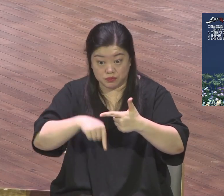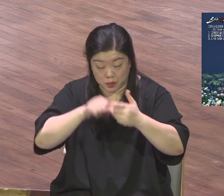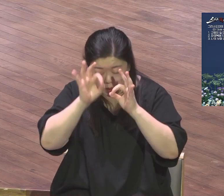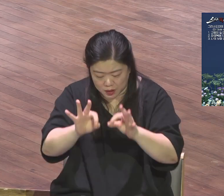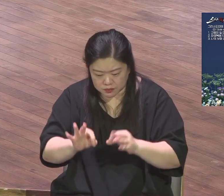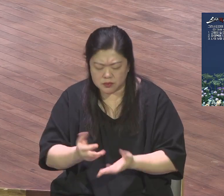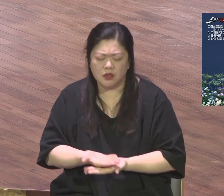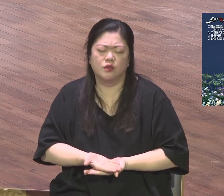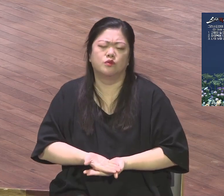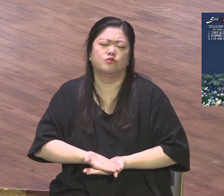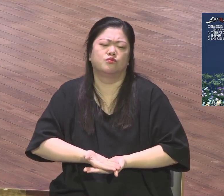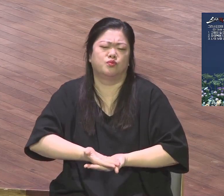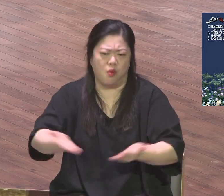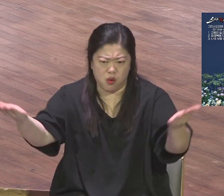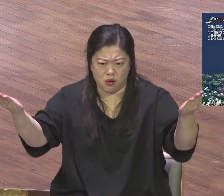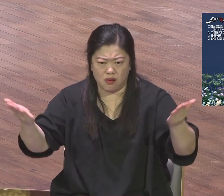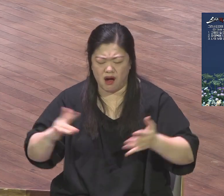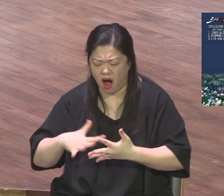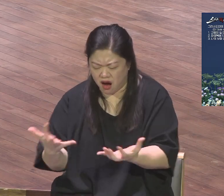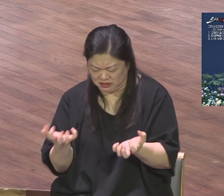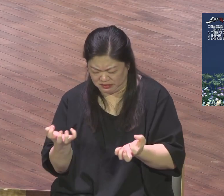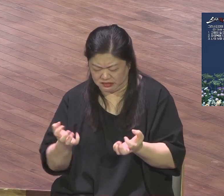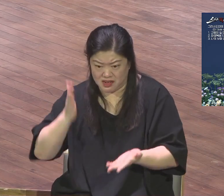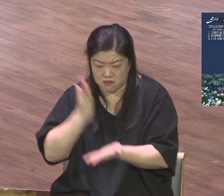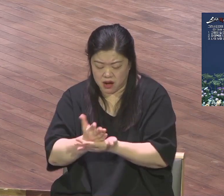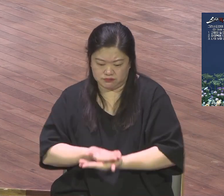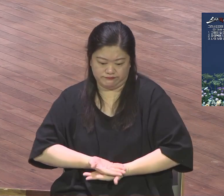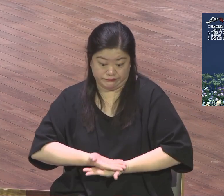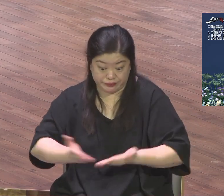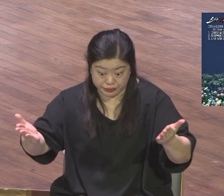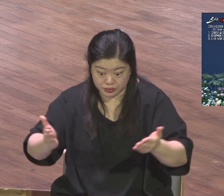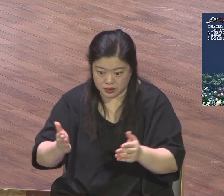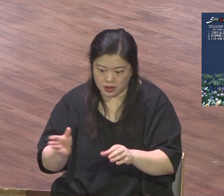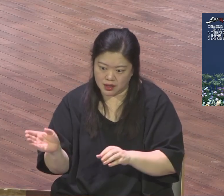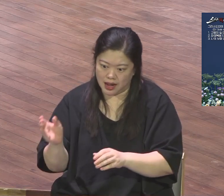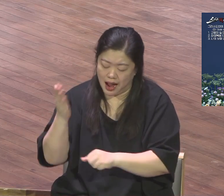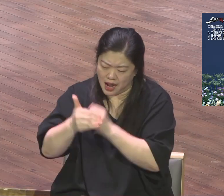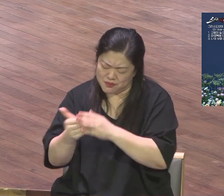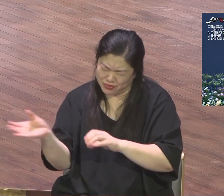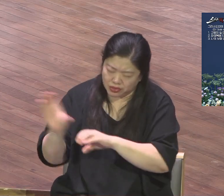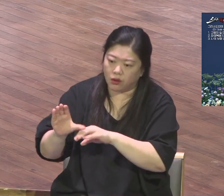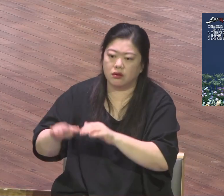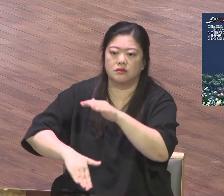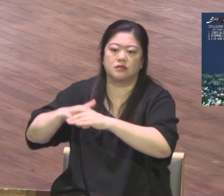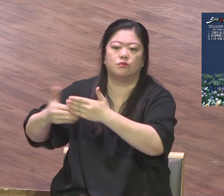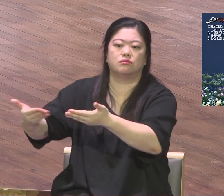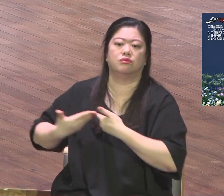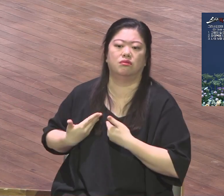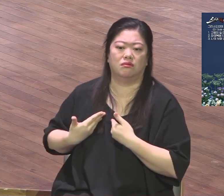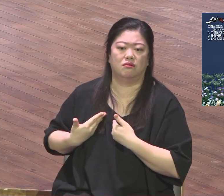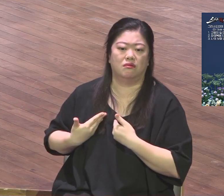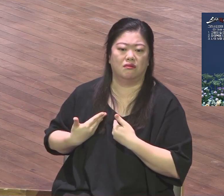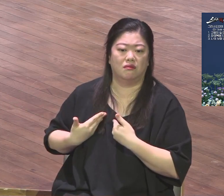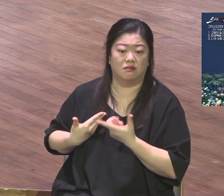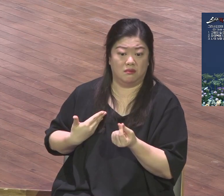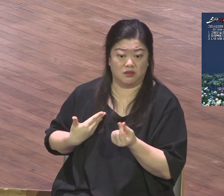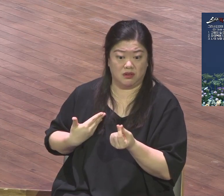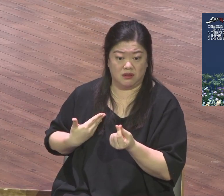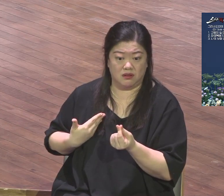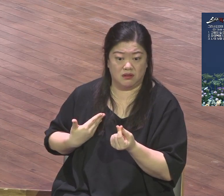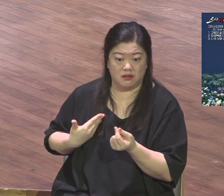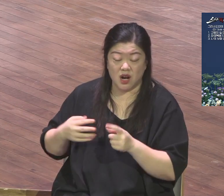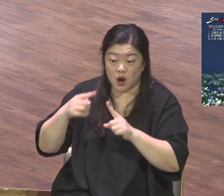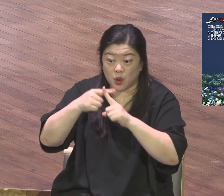후이되어 누르고 흔들어 넘치도록 하여 너에게 안겨주리라 그랬어요. 여러분 교회는 세상을 향해서 주는